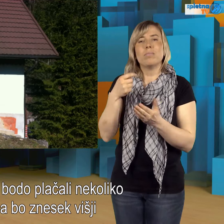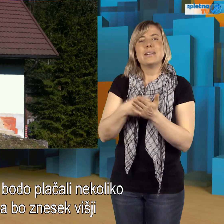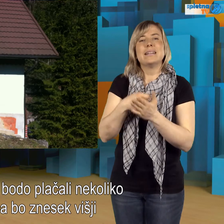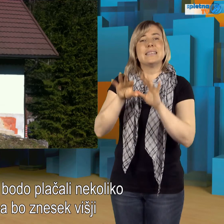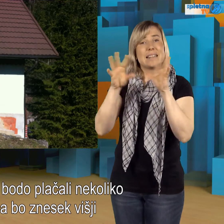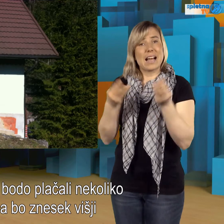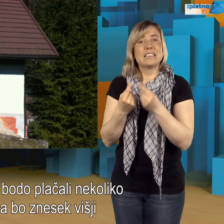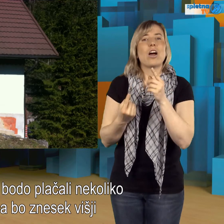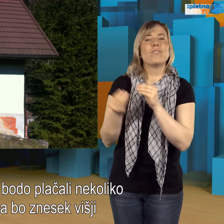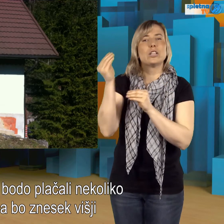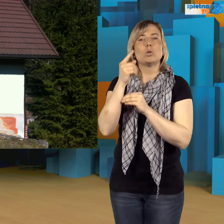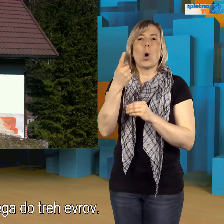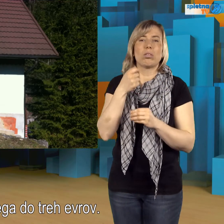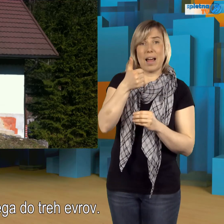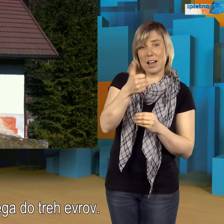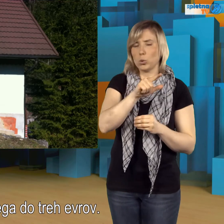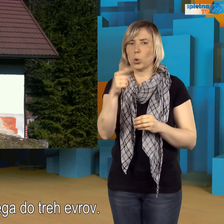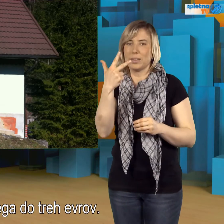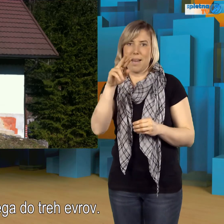znesek višji od 1 do 3 evrov.